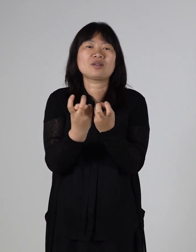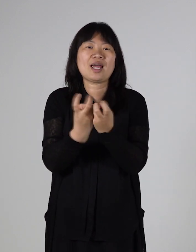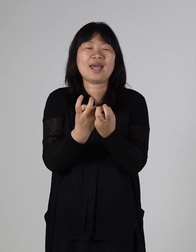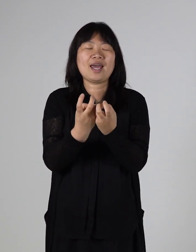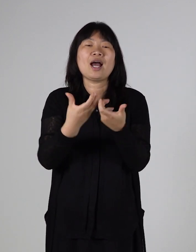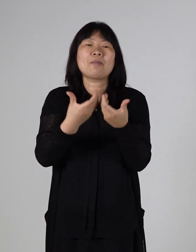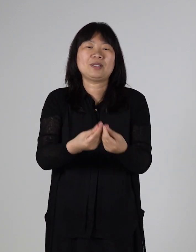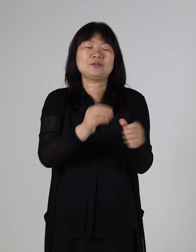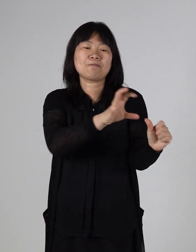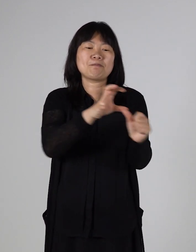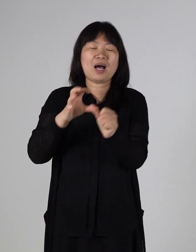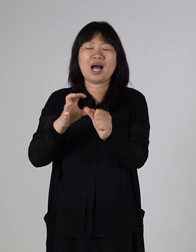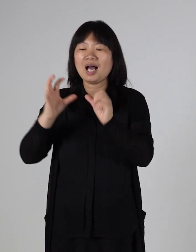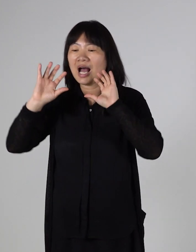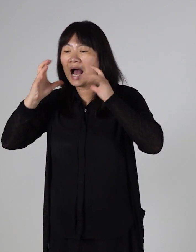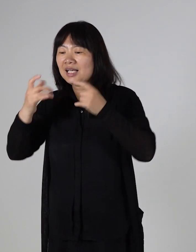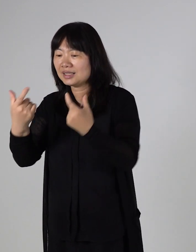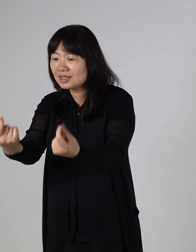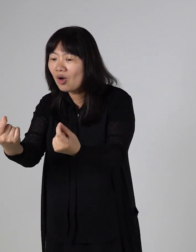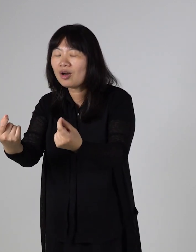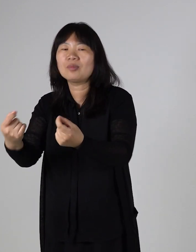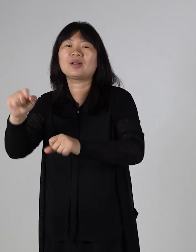이 어린아이와 같지 않으면.